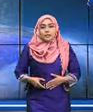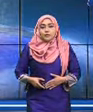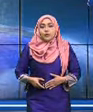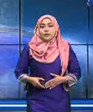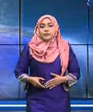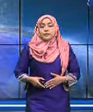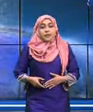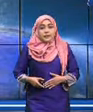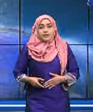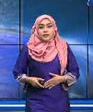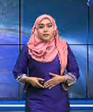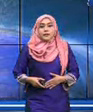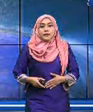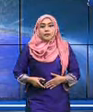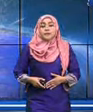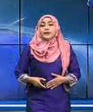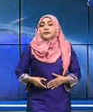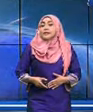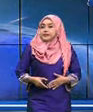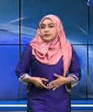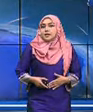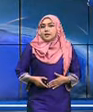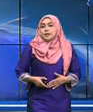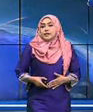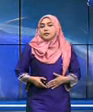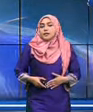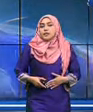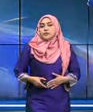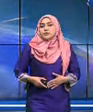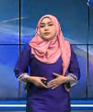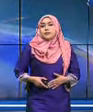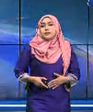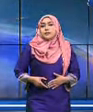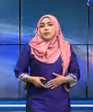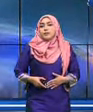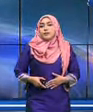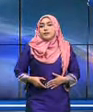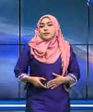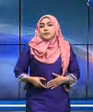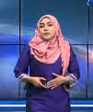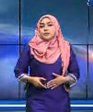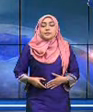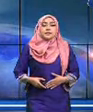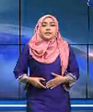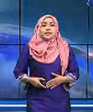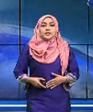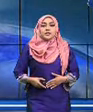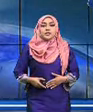Jabatan Bomber dan Penyelamat, Datuk Muhammad Nor Ibrahim berkata, perkara itu telah dipersetujui pelombong pada mesyuarat bersama-sama